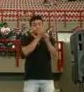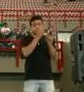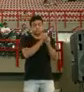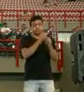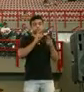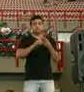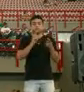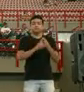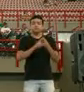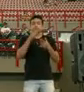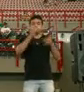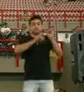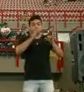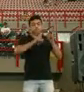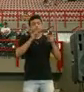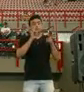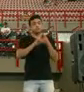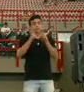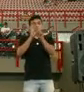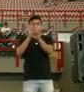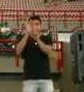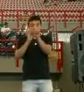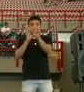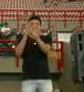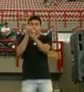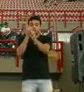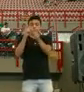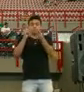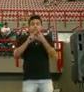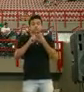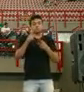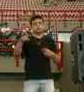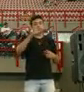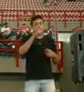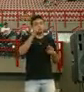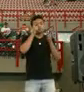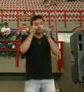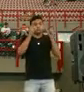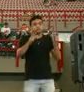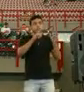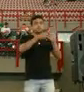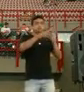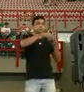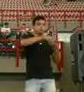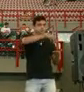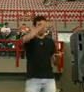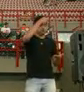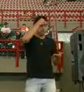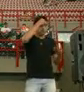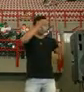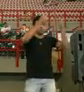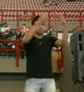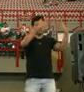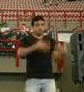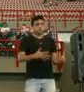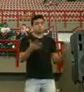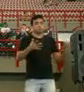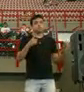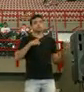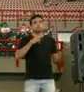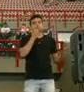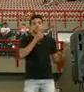estequiométrico, é fundamental que você vá prestando atenção. Primeiro na teoria, que nós vamos discorrer agora, que está